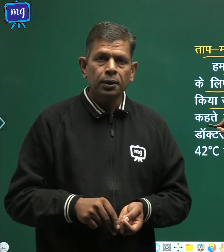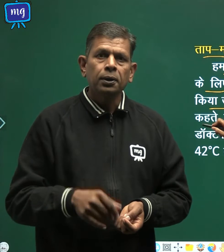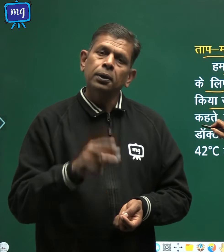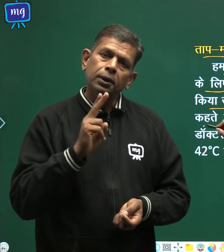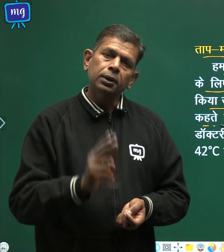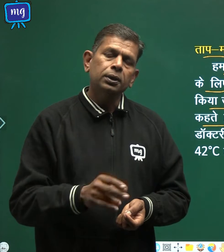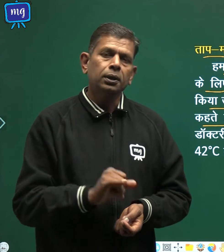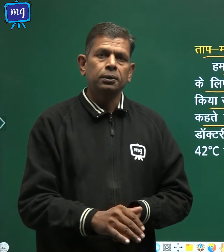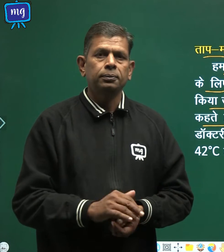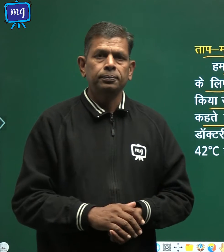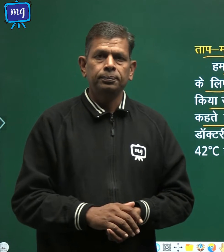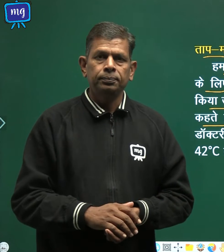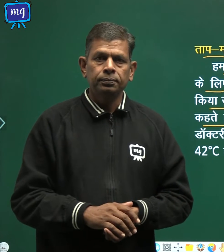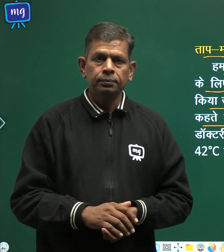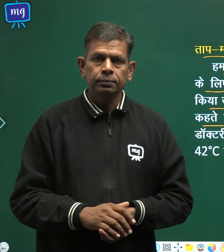कहते हैं।